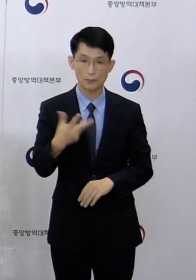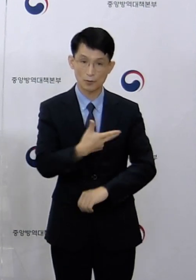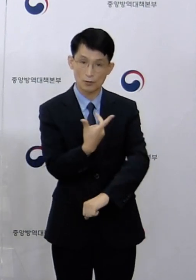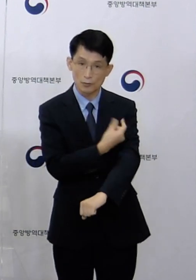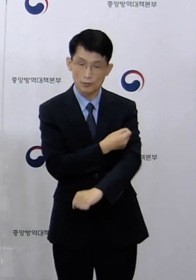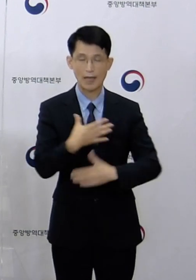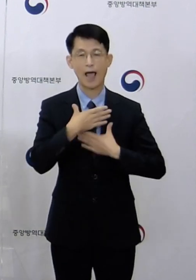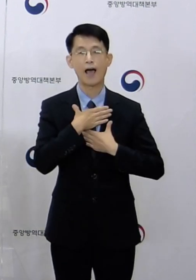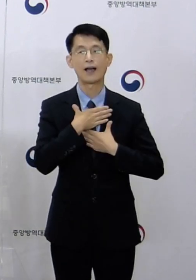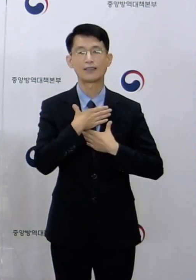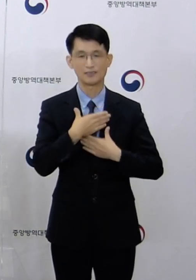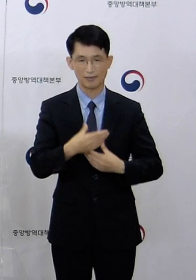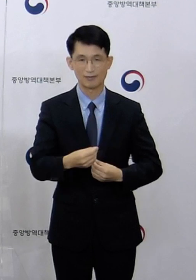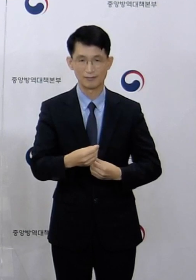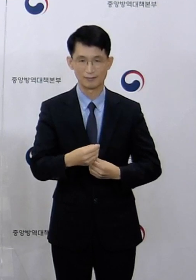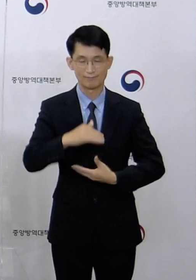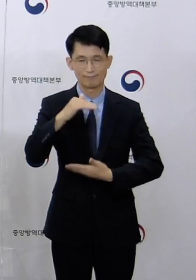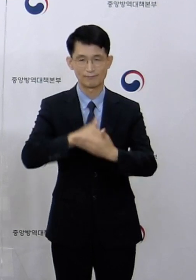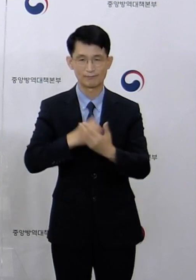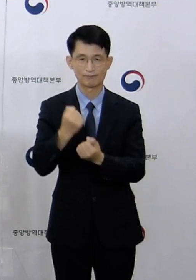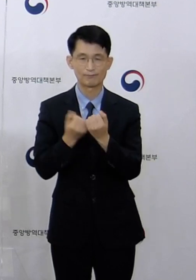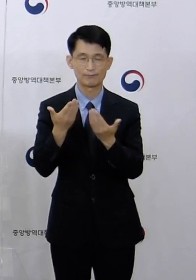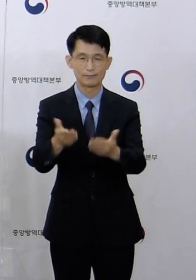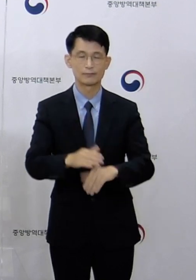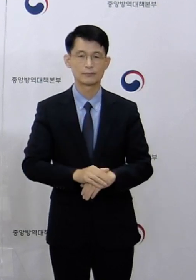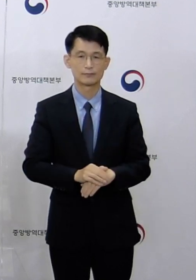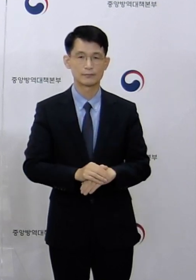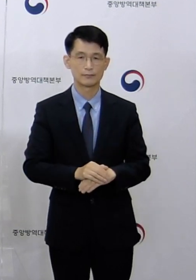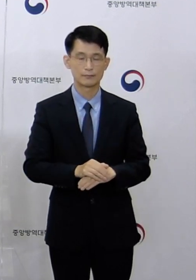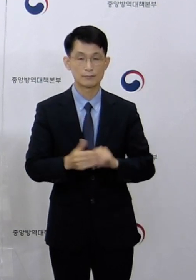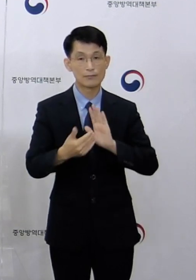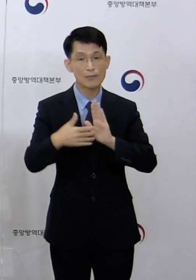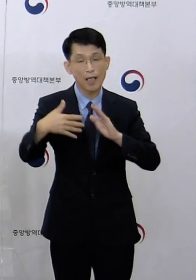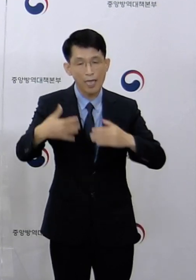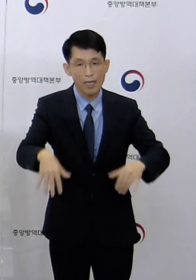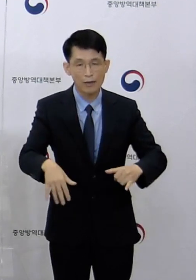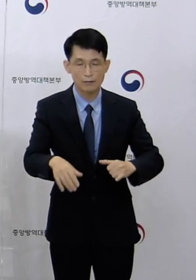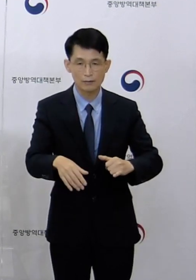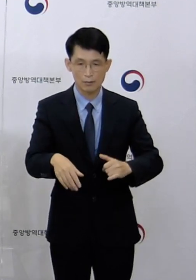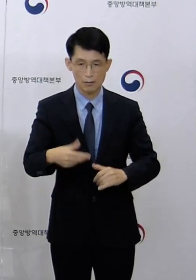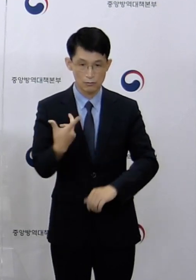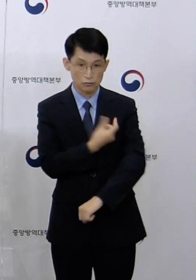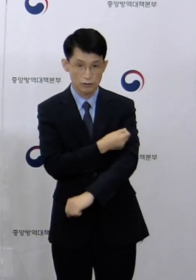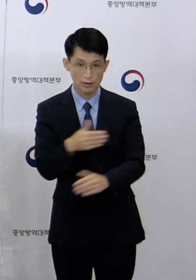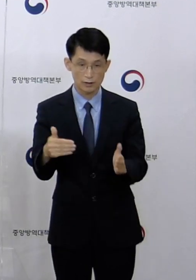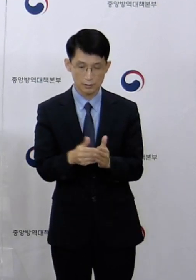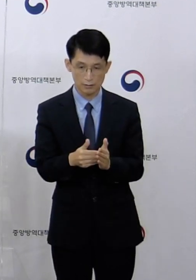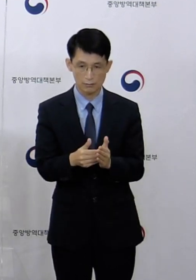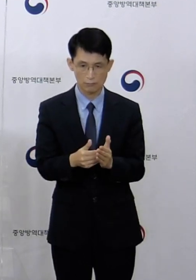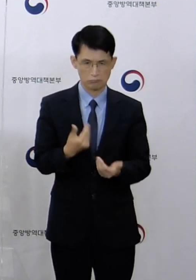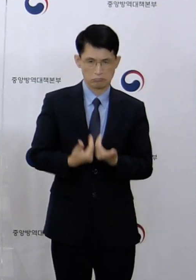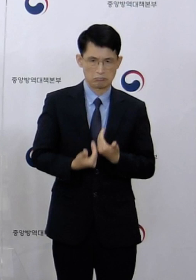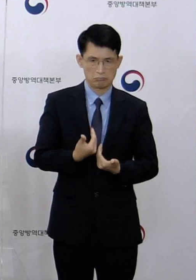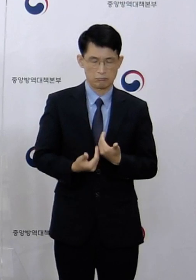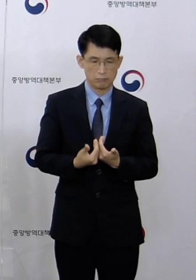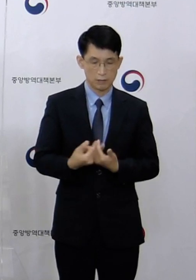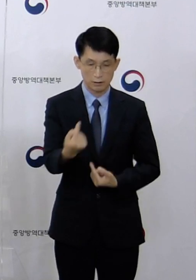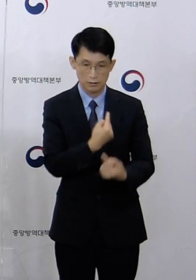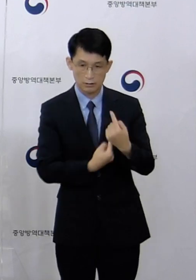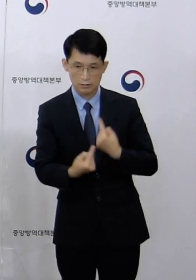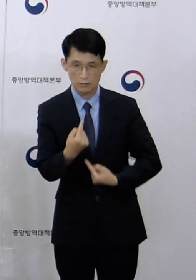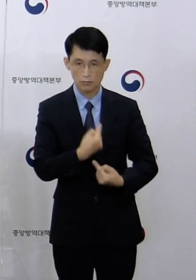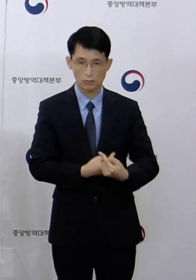분석 자료입니다. 면역 저하자의 이상 반응 신고율은 3.14건으로 전체